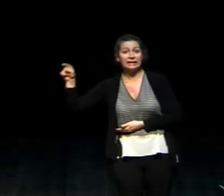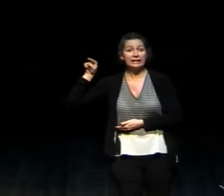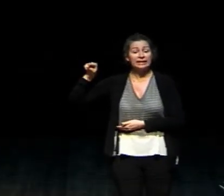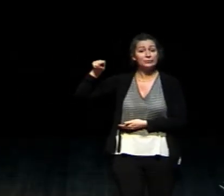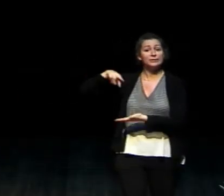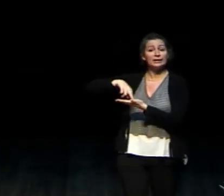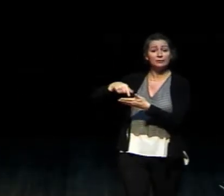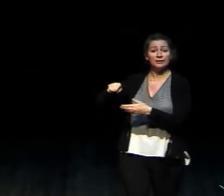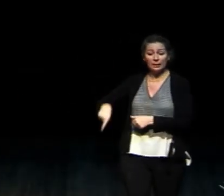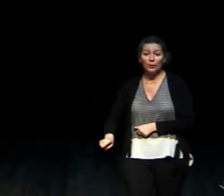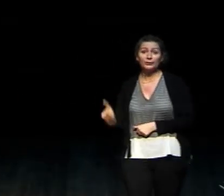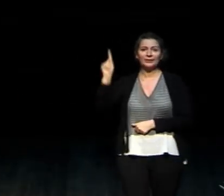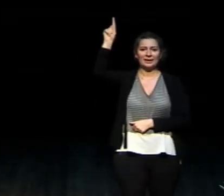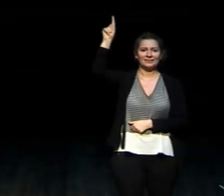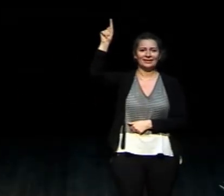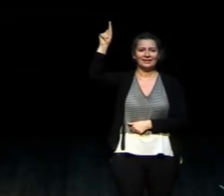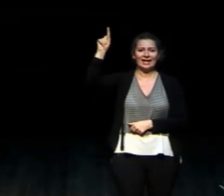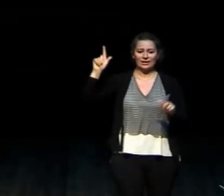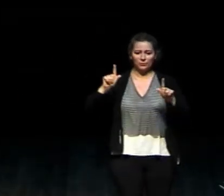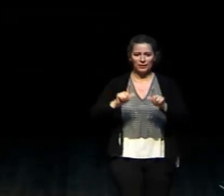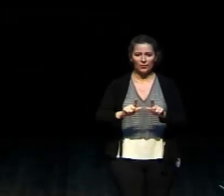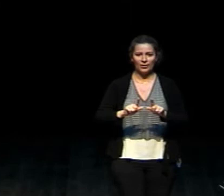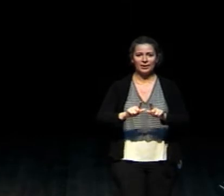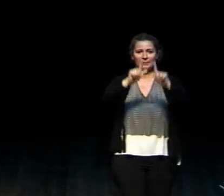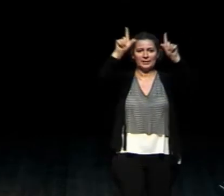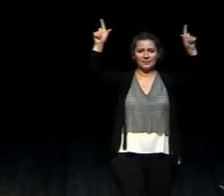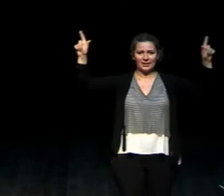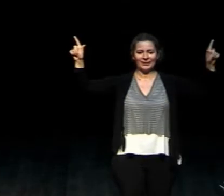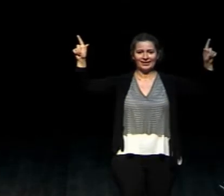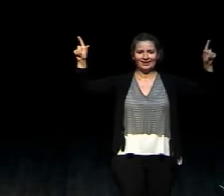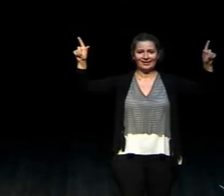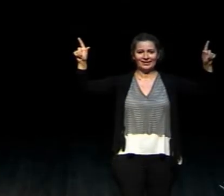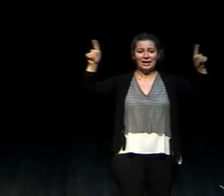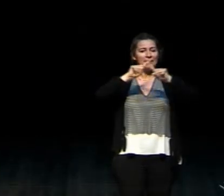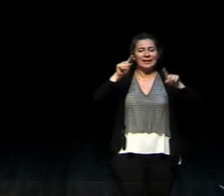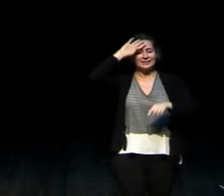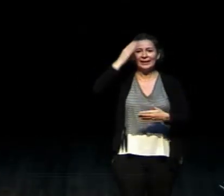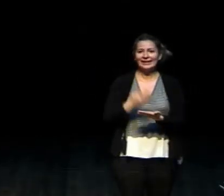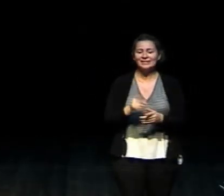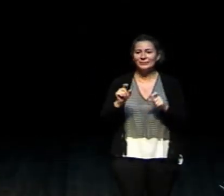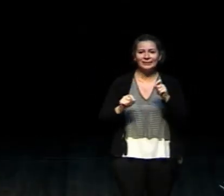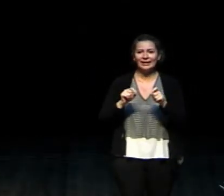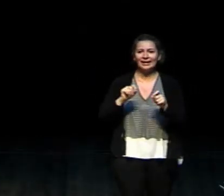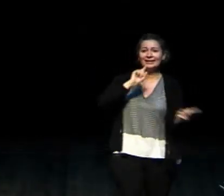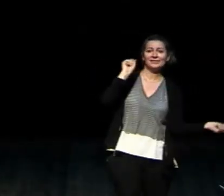formavam sílabas, e posteriormente você ia para as palavras. Isso faz parte do